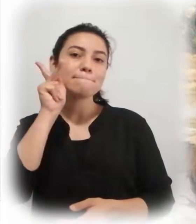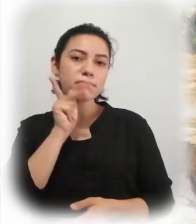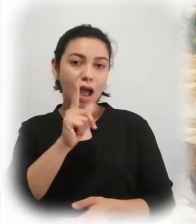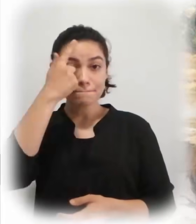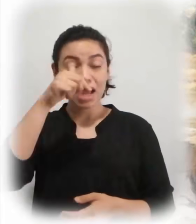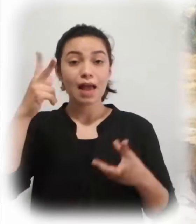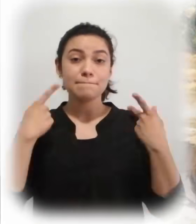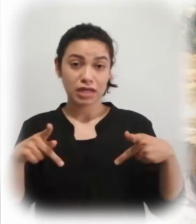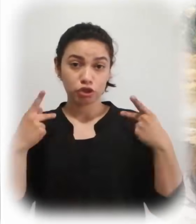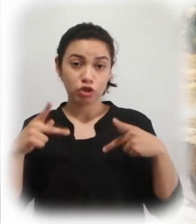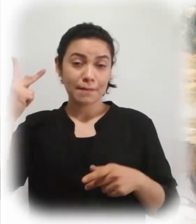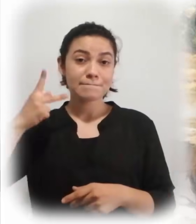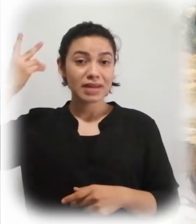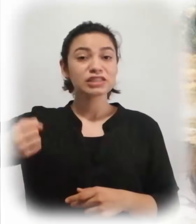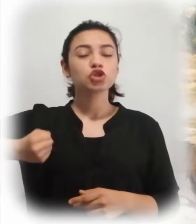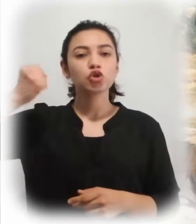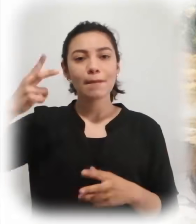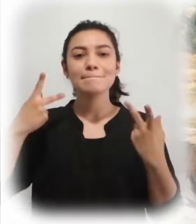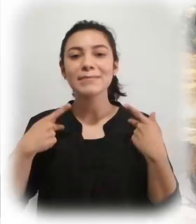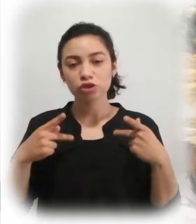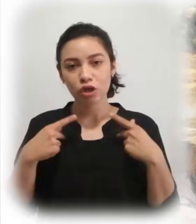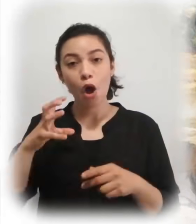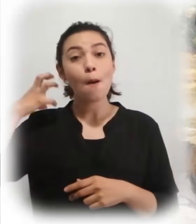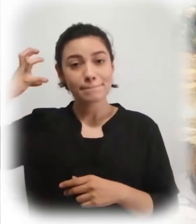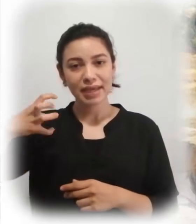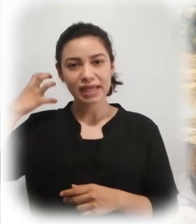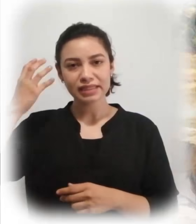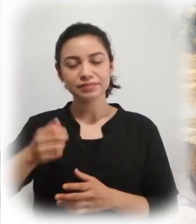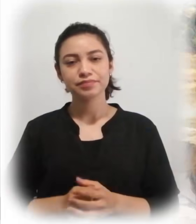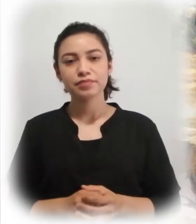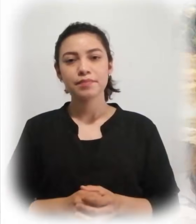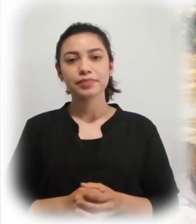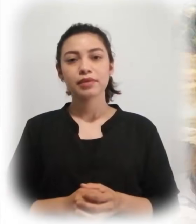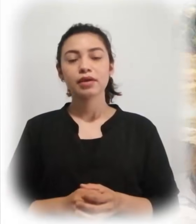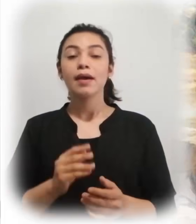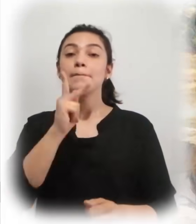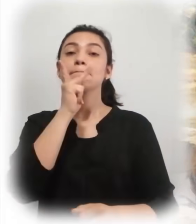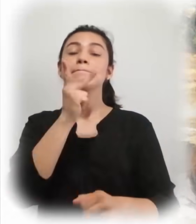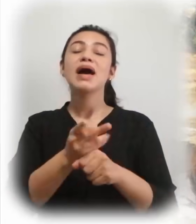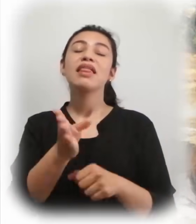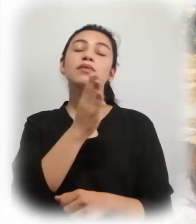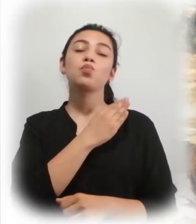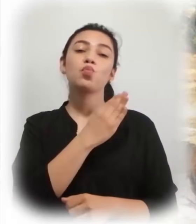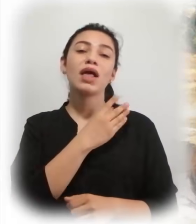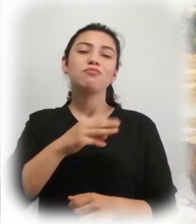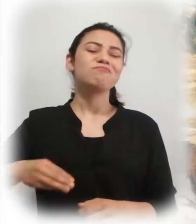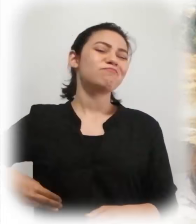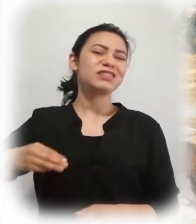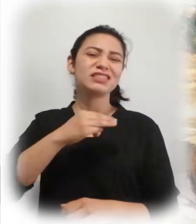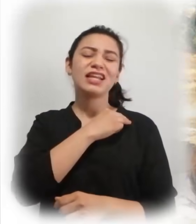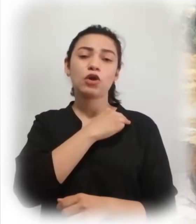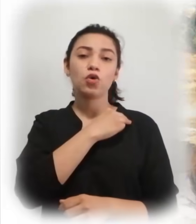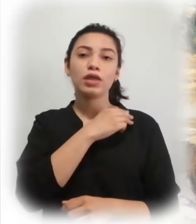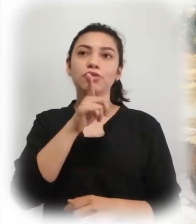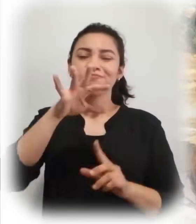como para pastores. Padre bueno y misericordioso, guíanos a la